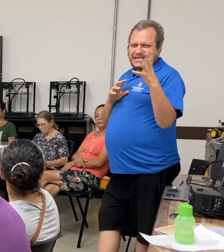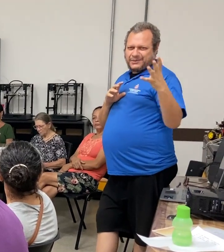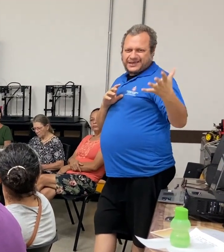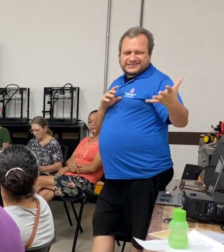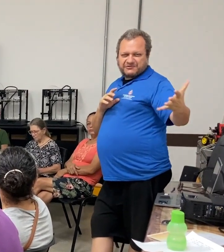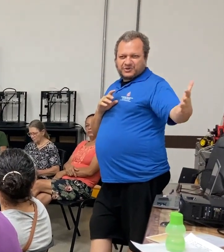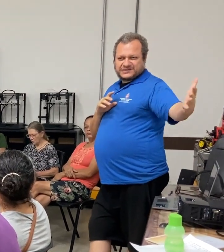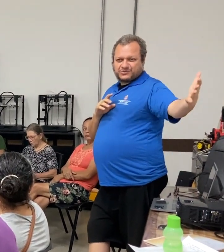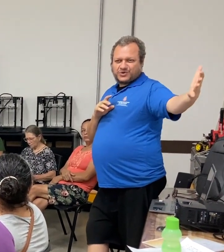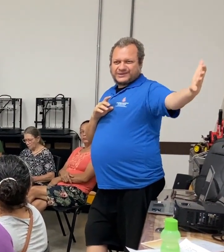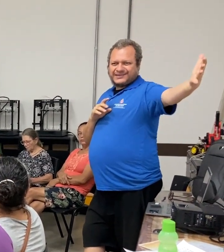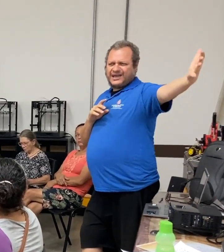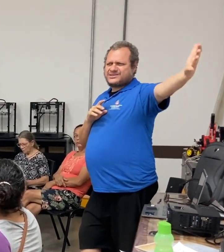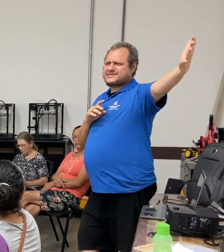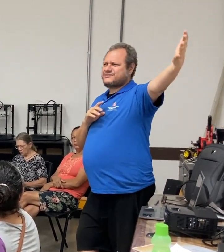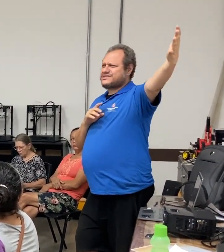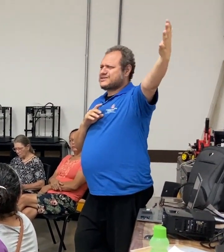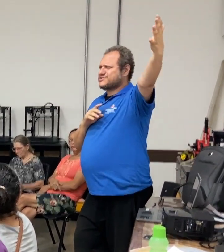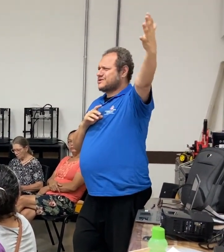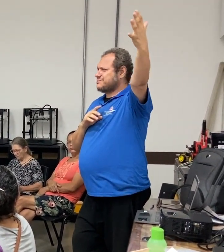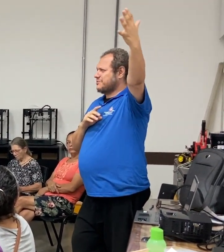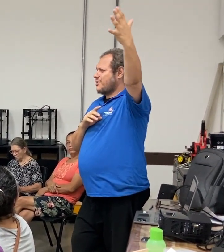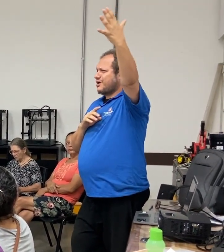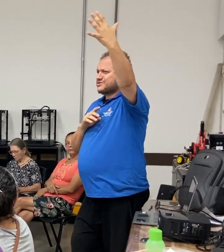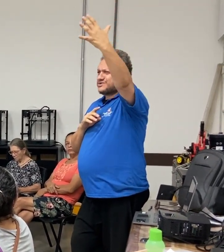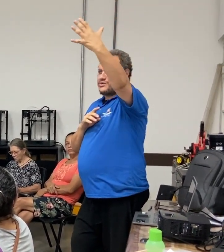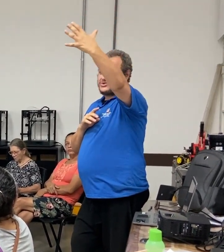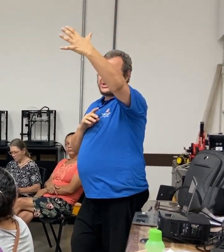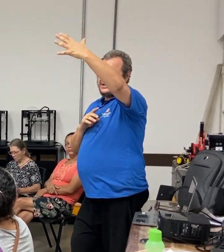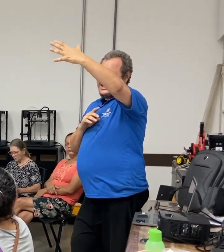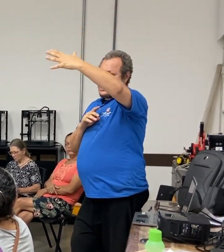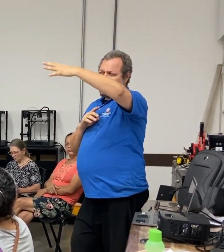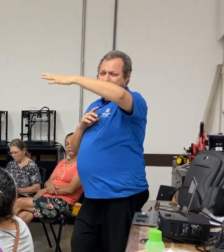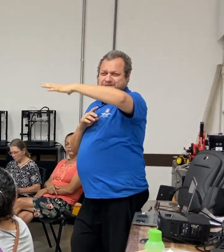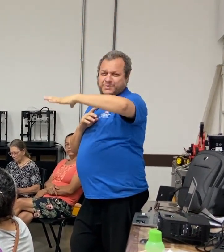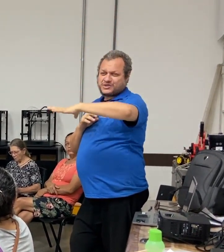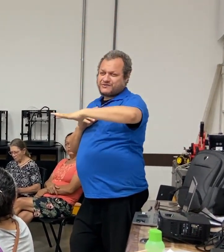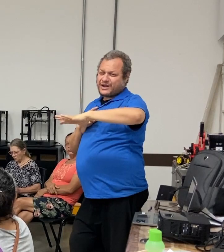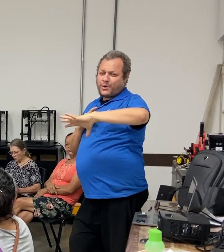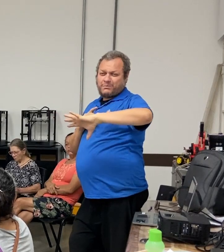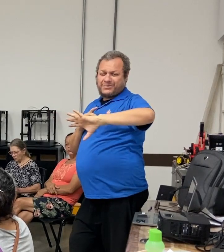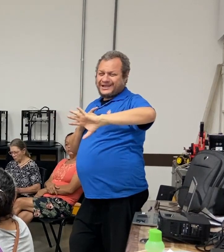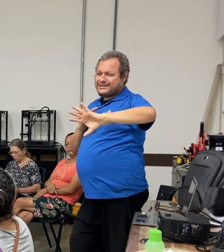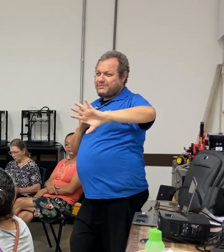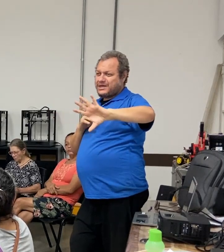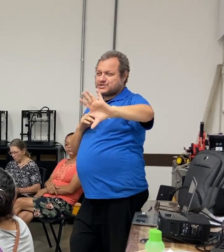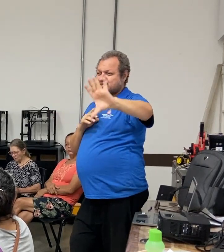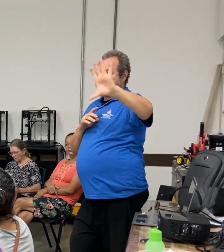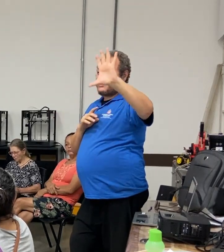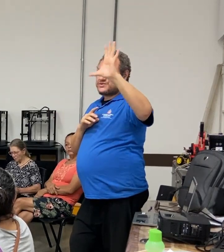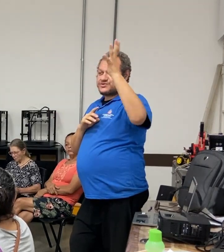percebe essa evolução toda? Desde as civilizações e primórdios, onde alguma perspectiva era completamente de que a